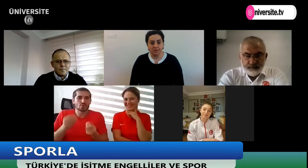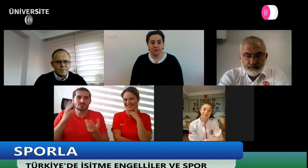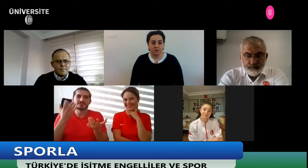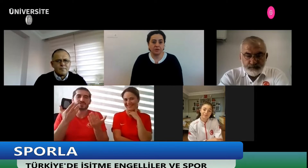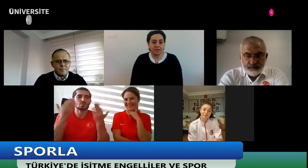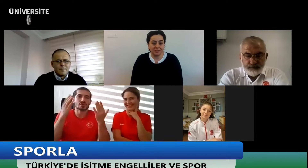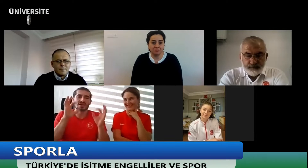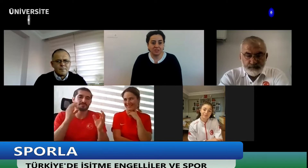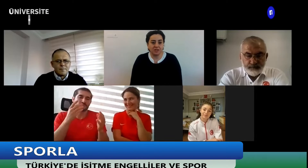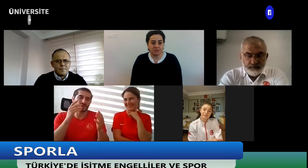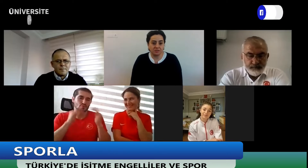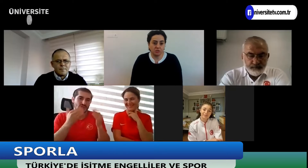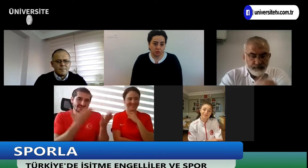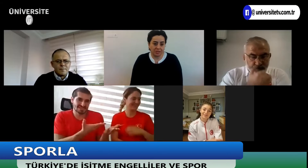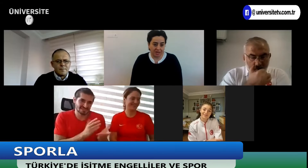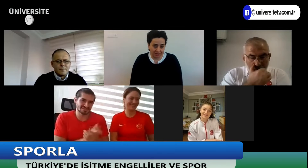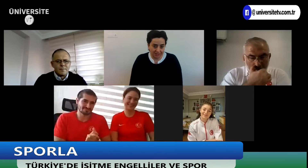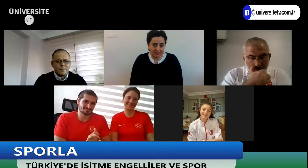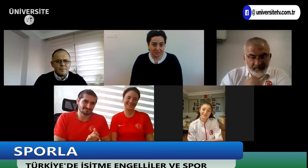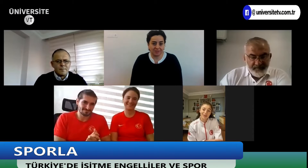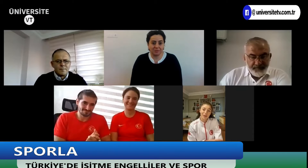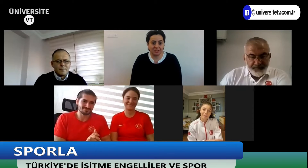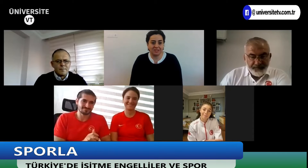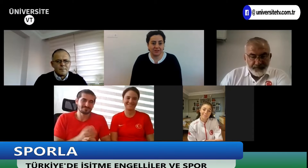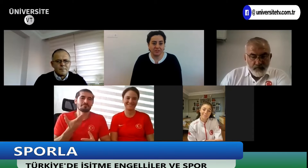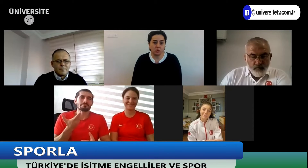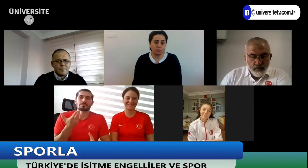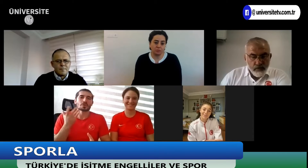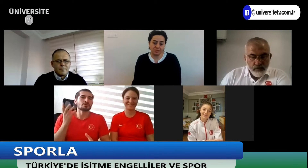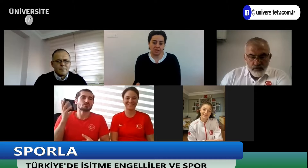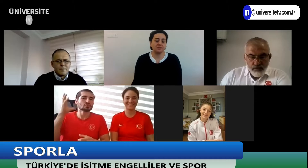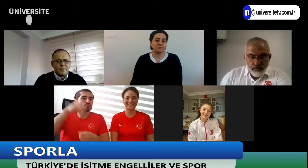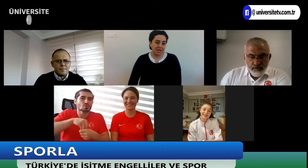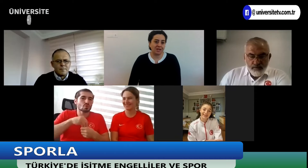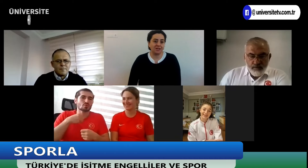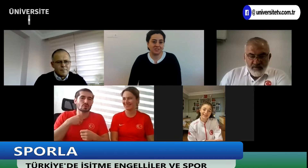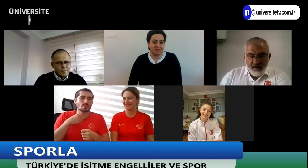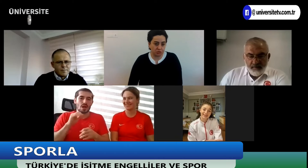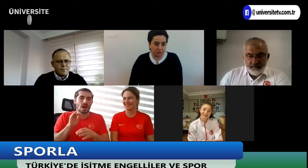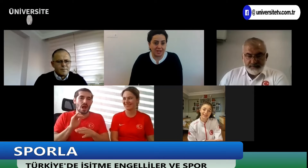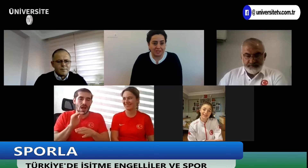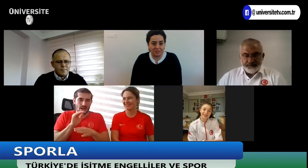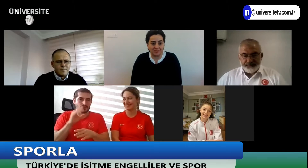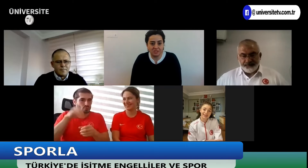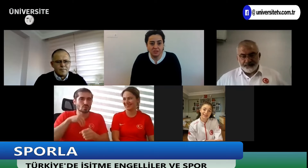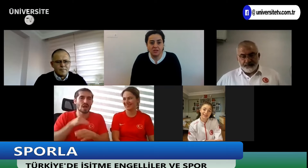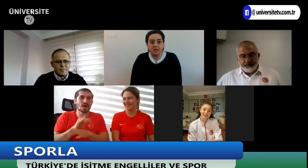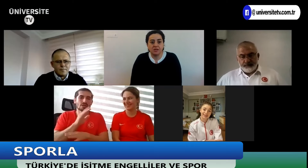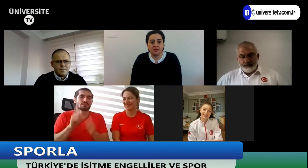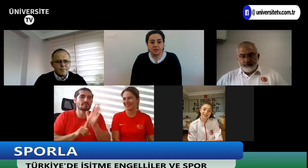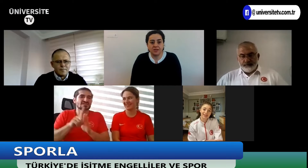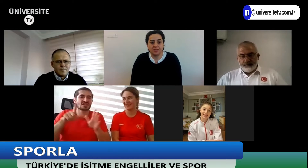sporda öğrendiğim, bana kattığı çok değerli bilgiler ve toplumsal değerler açısından çok değerli benim